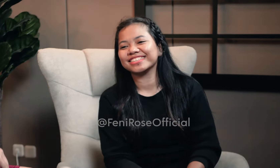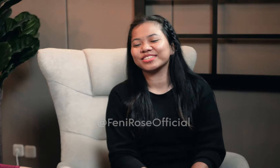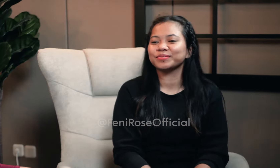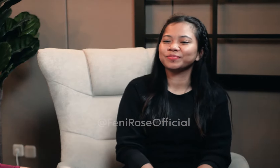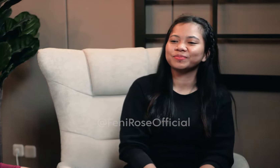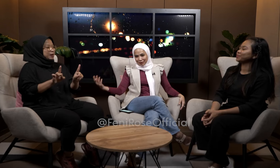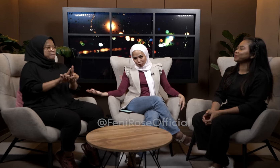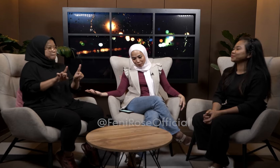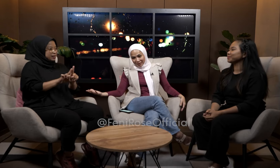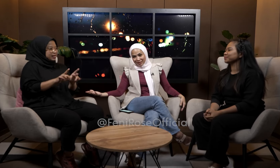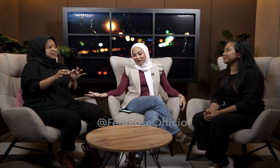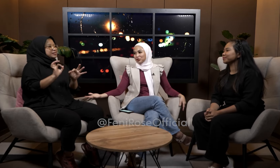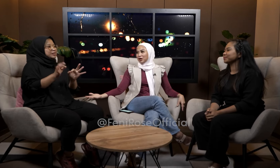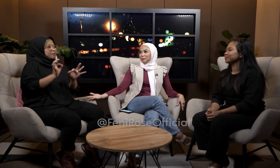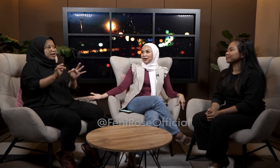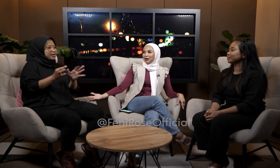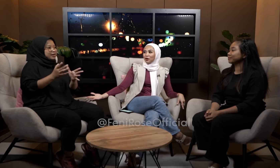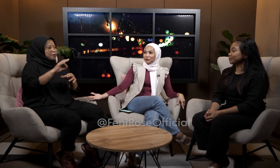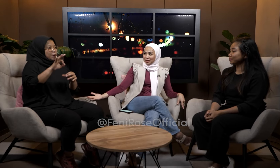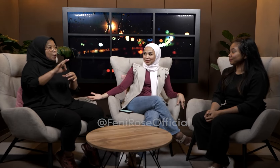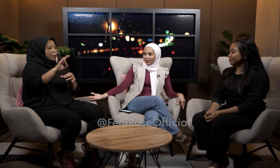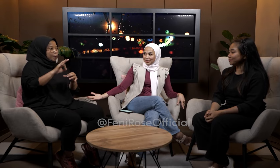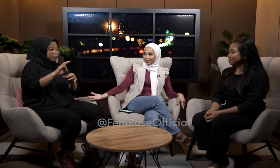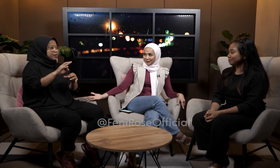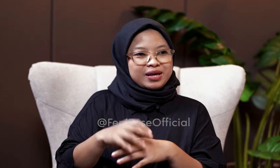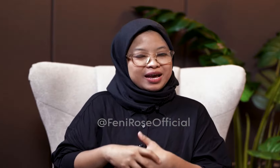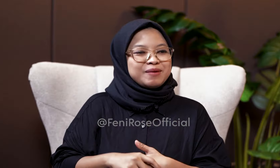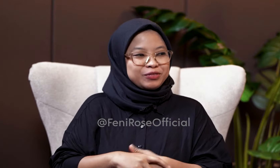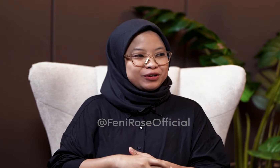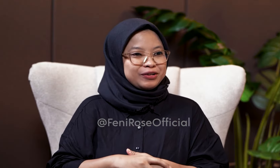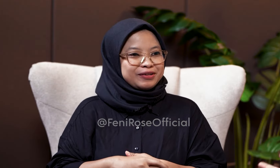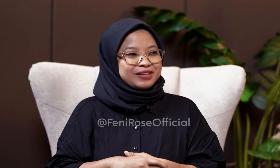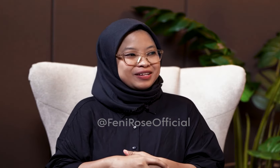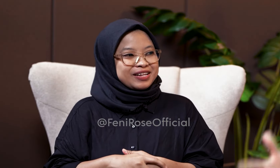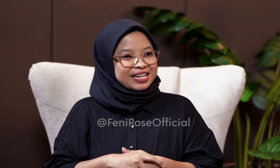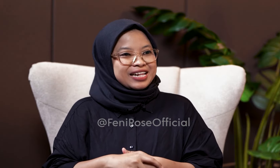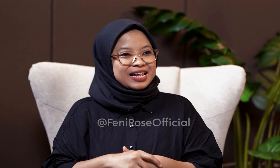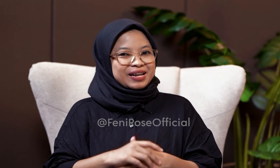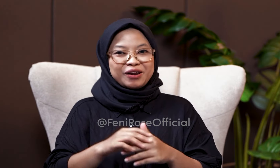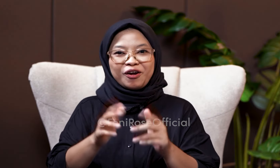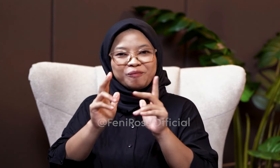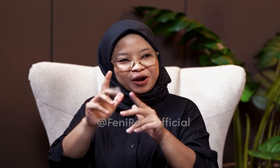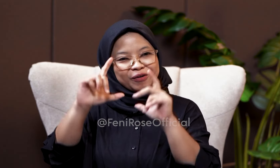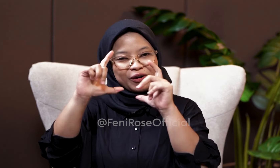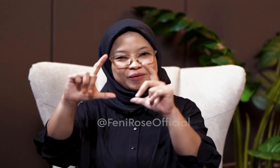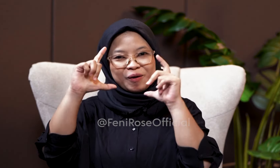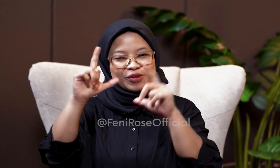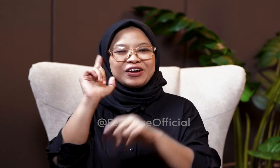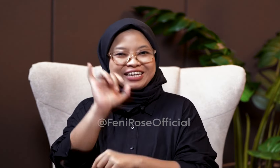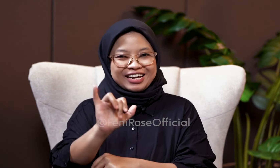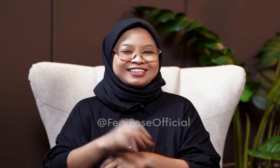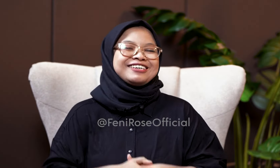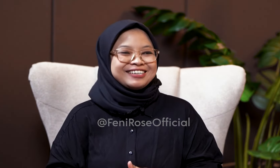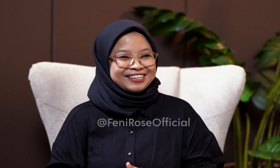oleh e juru bahasa isarat juga Mbak Ovi Oke I kamu inframe juga berarti ya